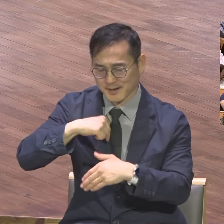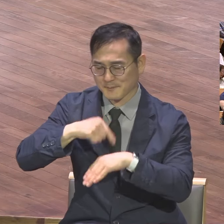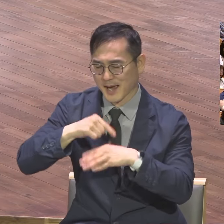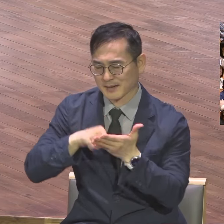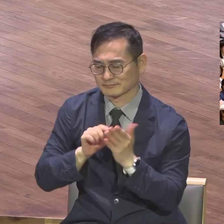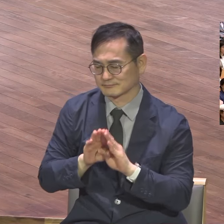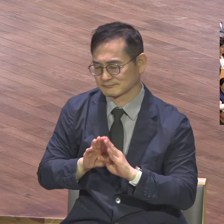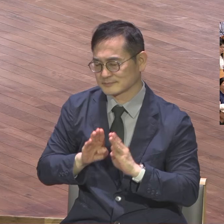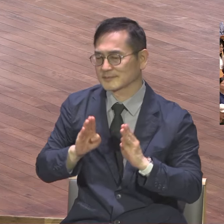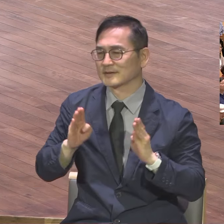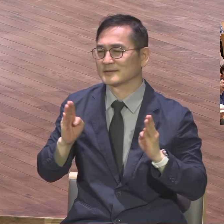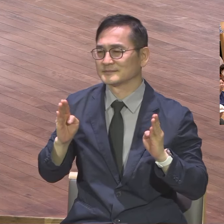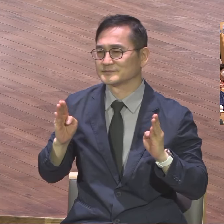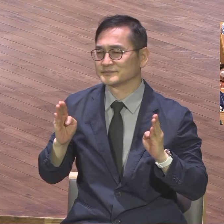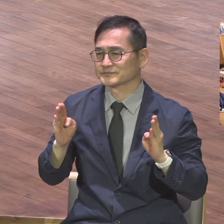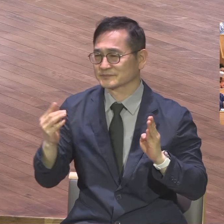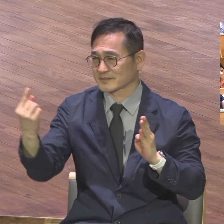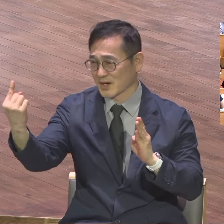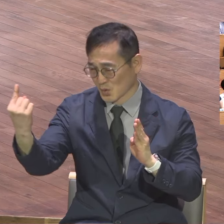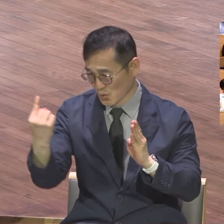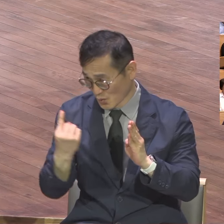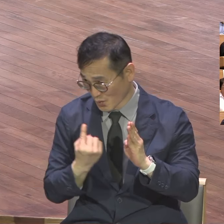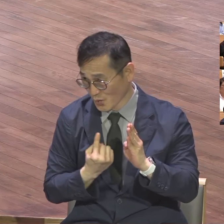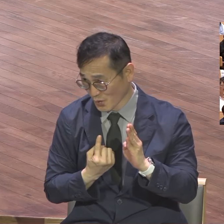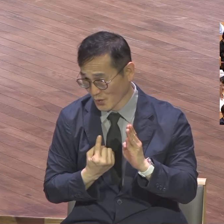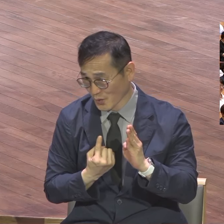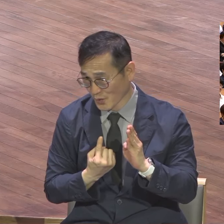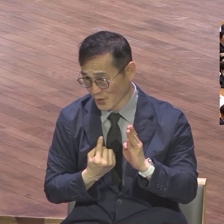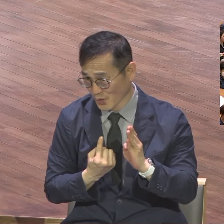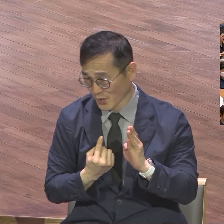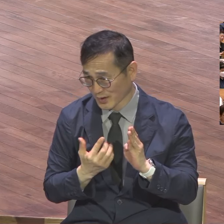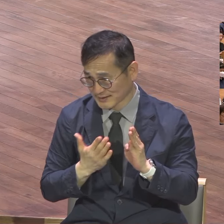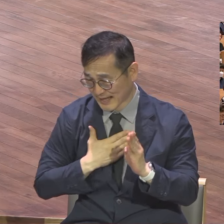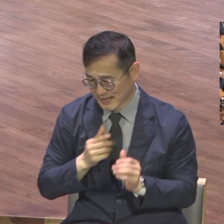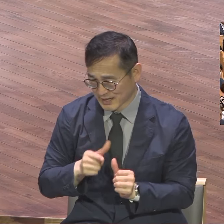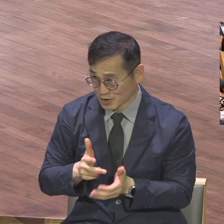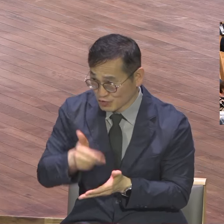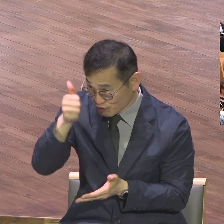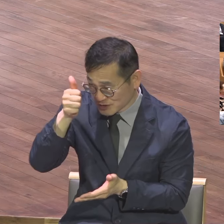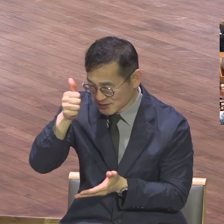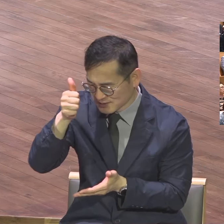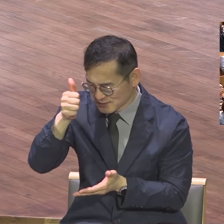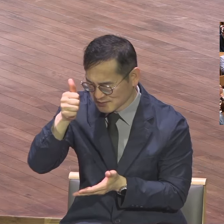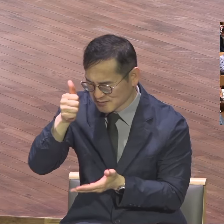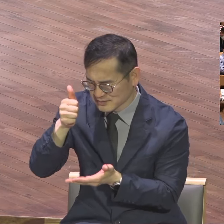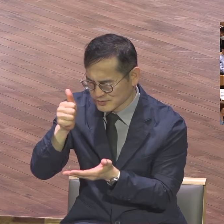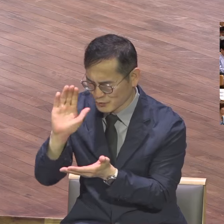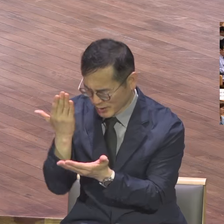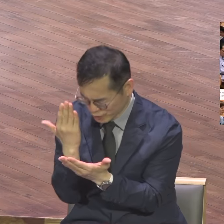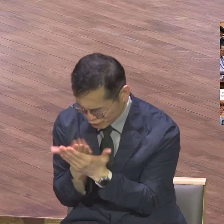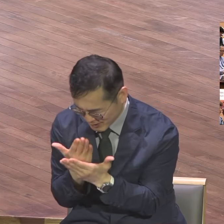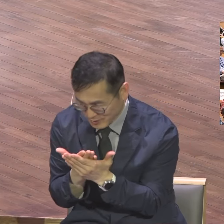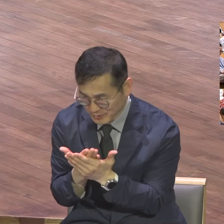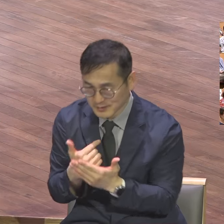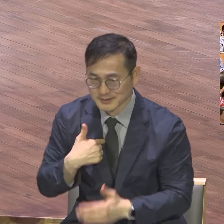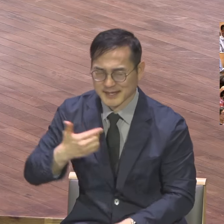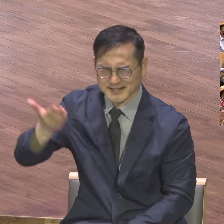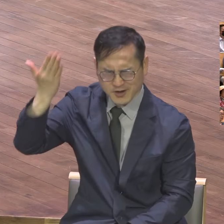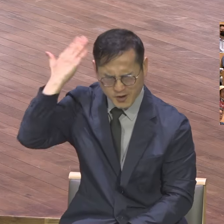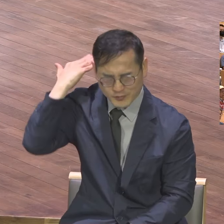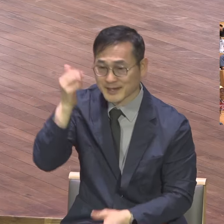물렵니다. 내 안에 들어오셔서 나의 주인이 되어주세요. 저의 과거의 지은